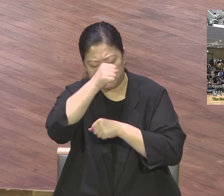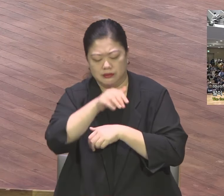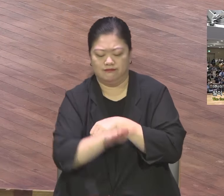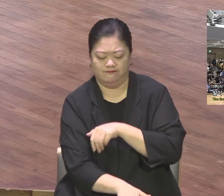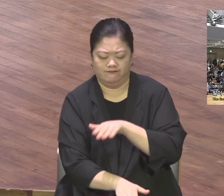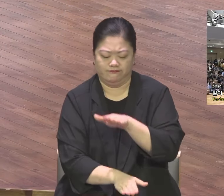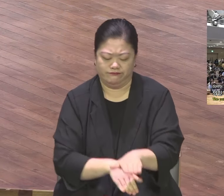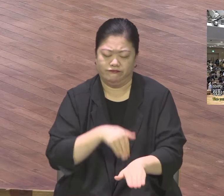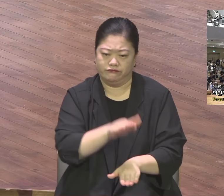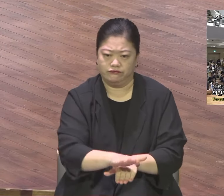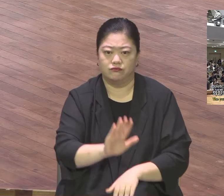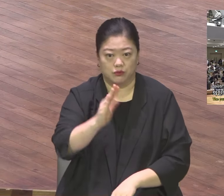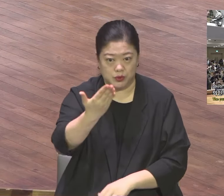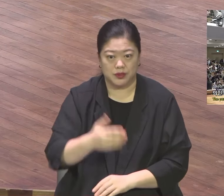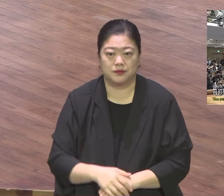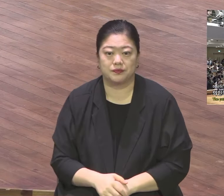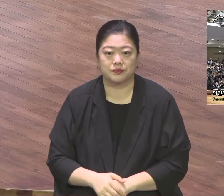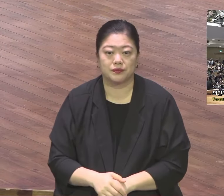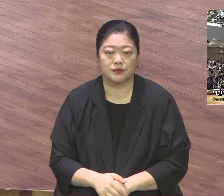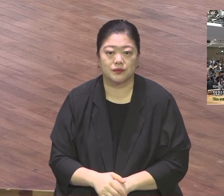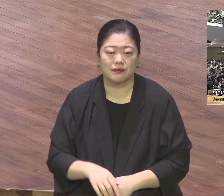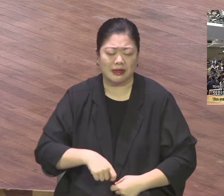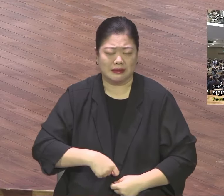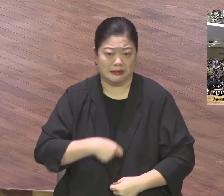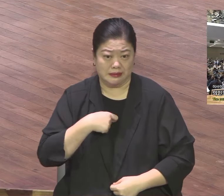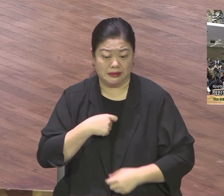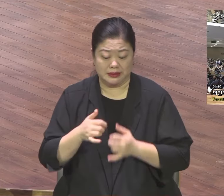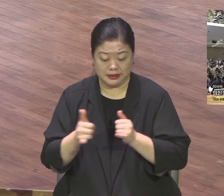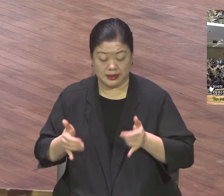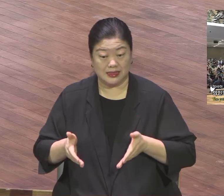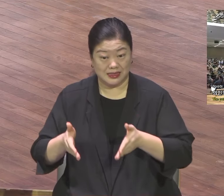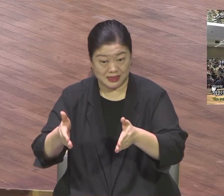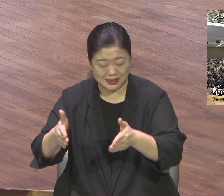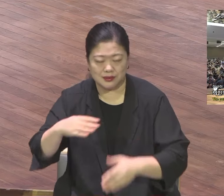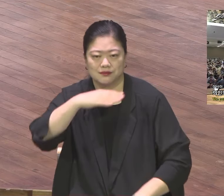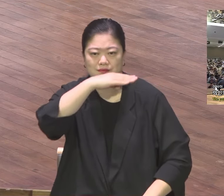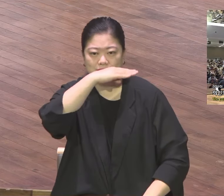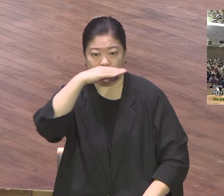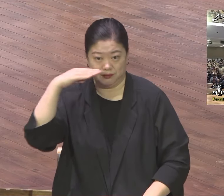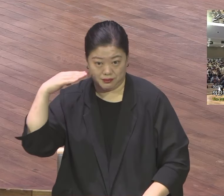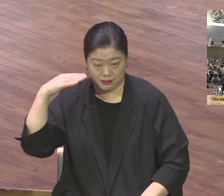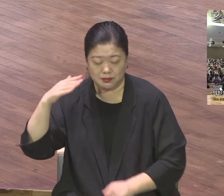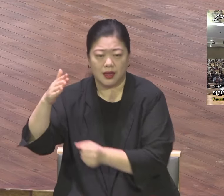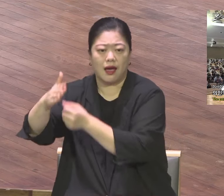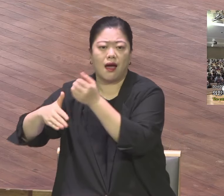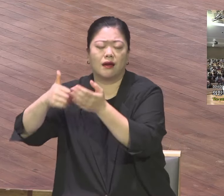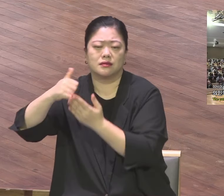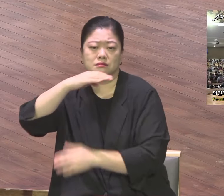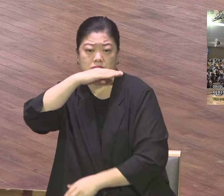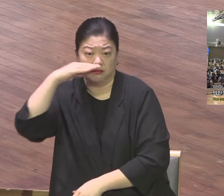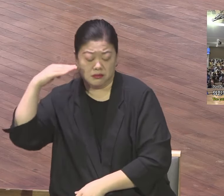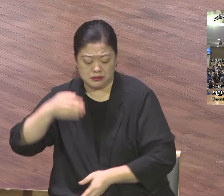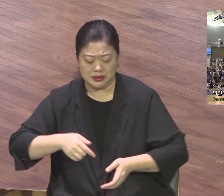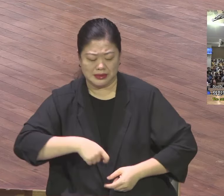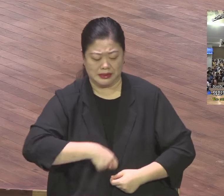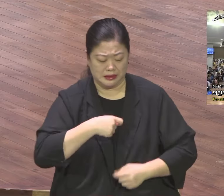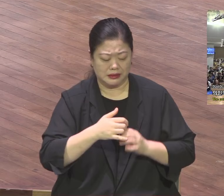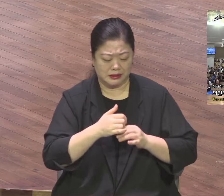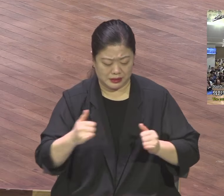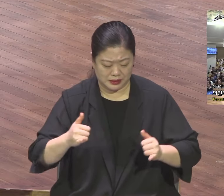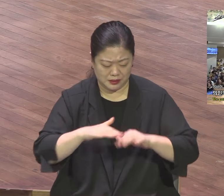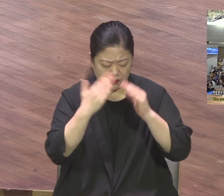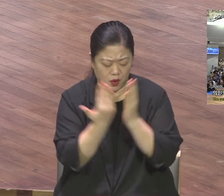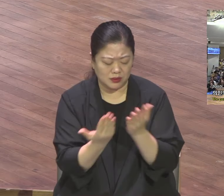자의 걸음이리로다. 다시 갑시다. 의인의 길은 정직함이여 정직하신 주께서 의인의 접경을